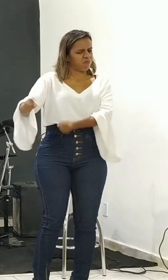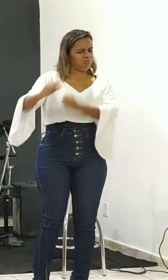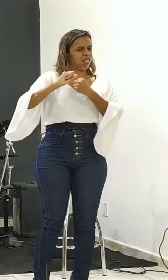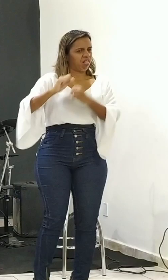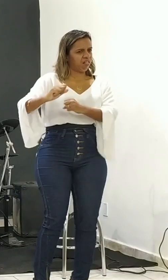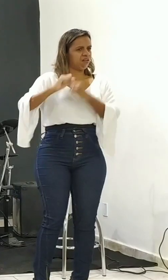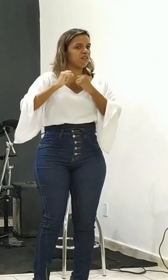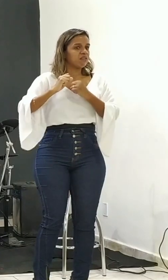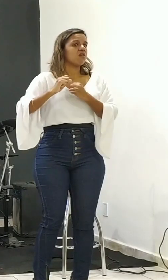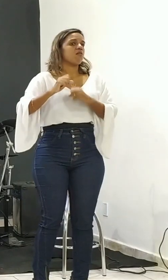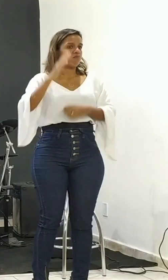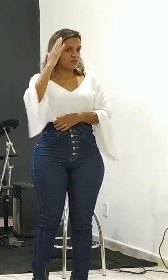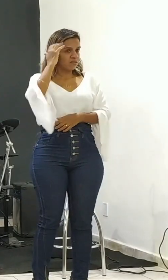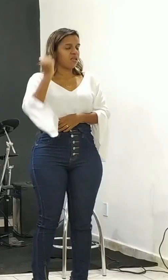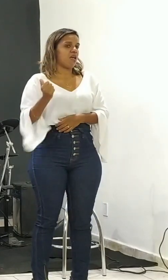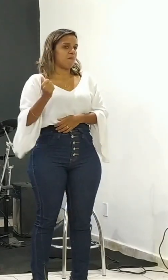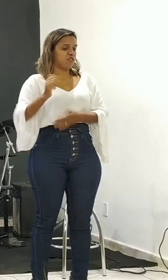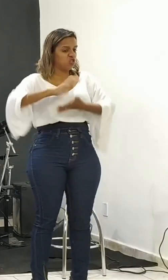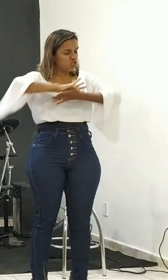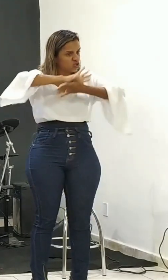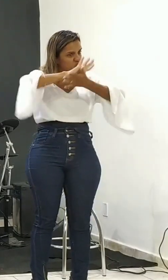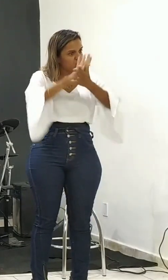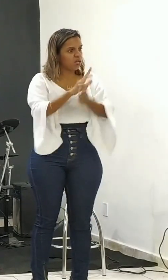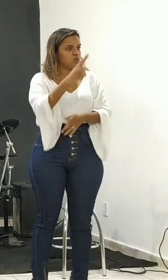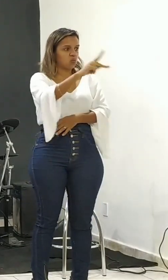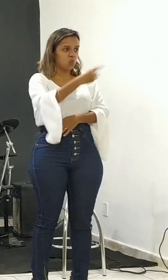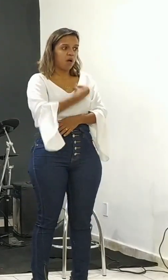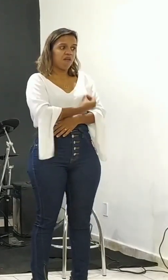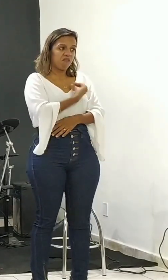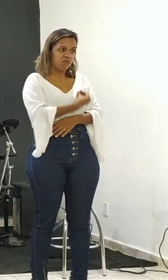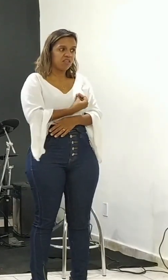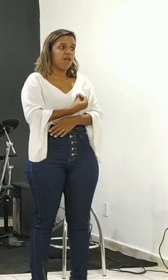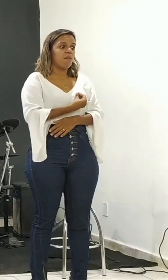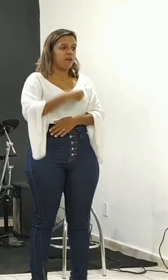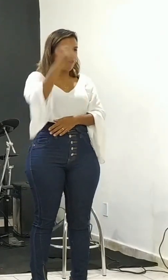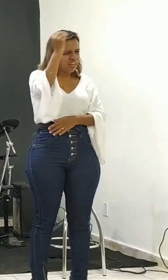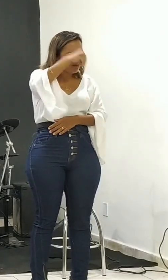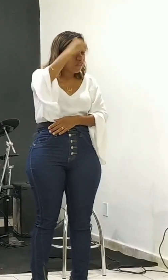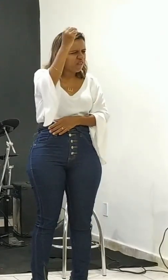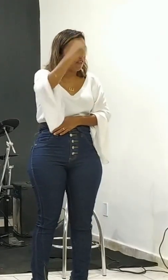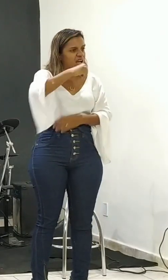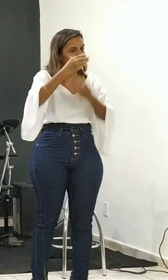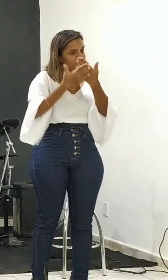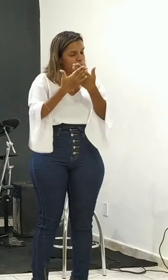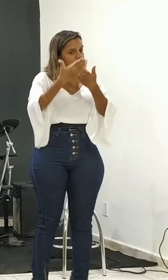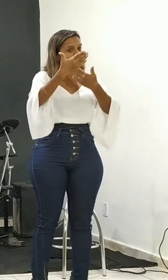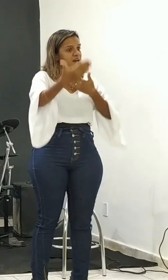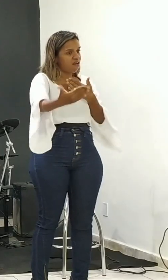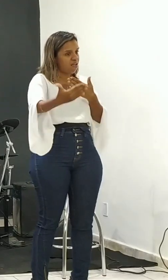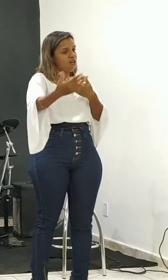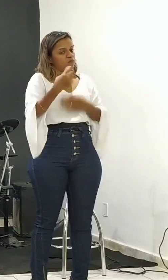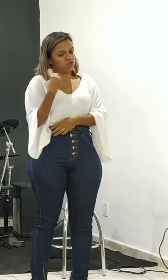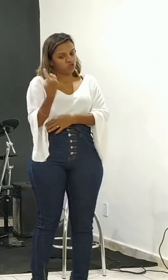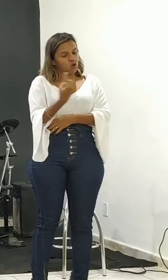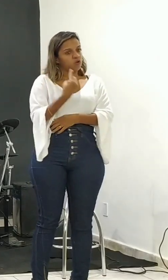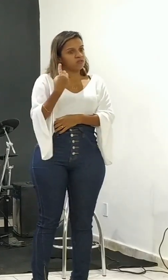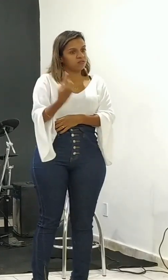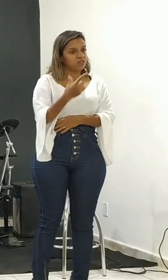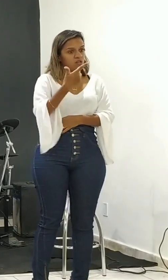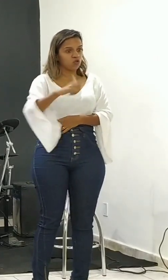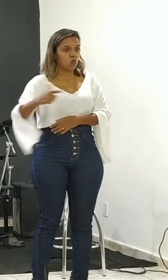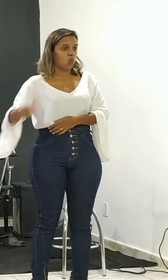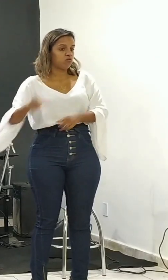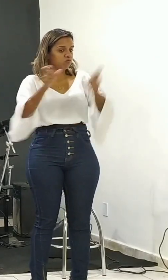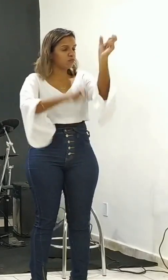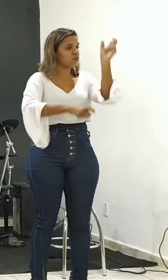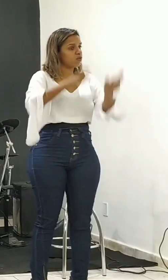de Satanás para tentar te destruir, para tentar te desanimar, para tentar separar você, isolar você das outras